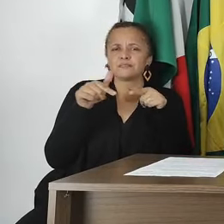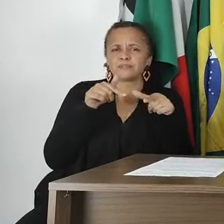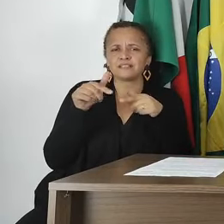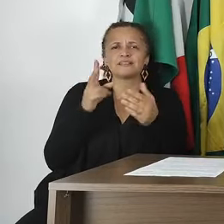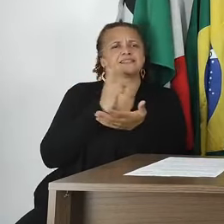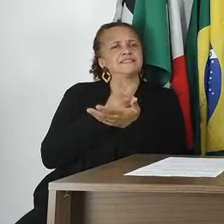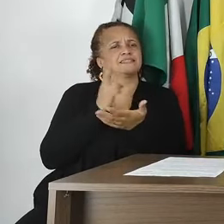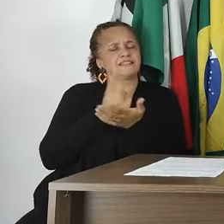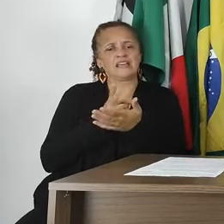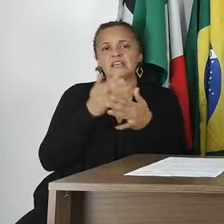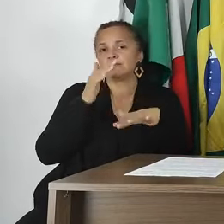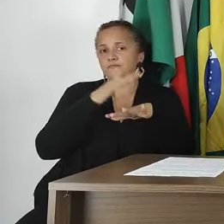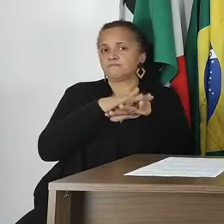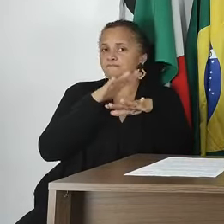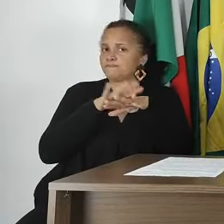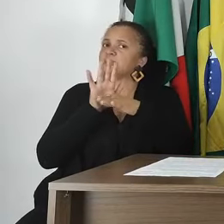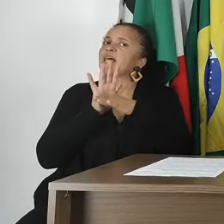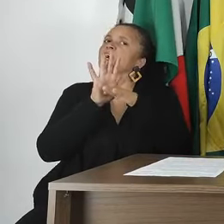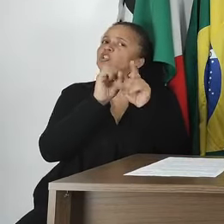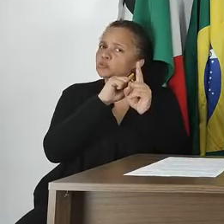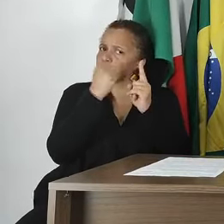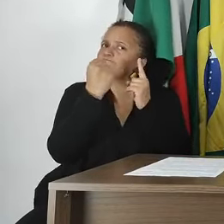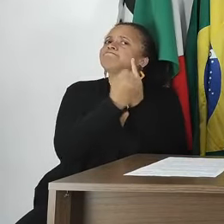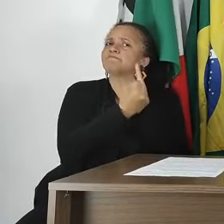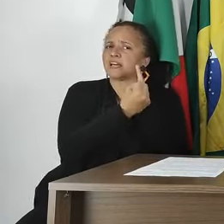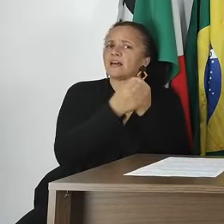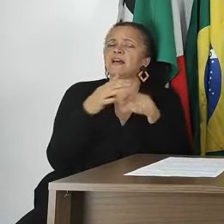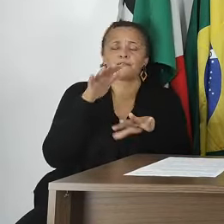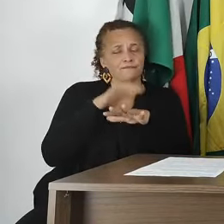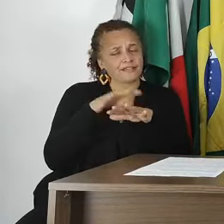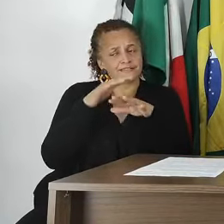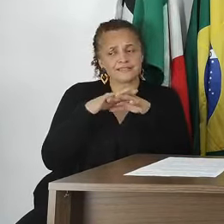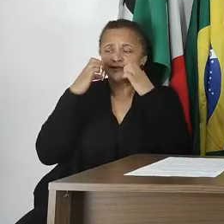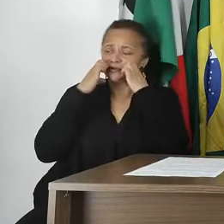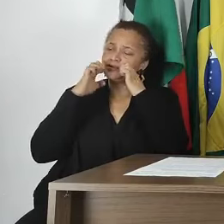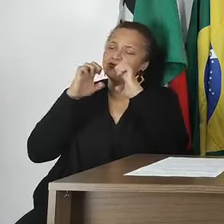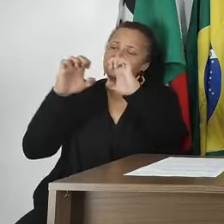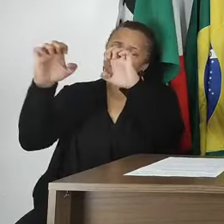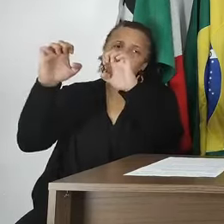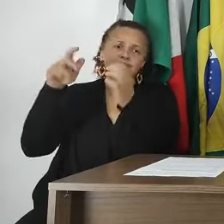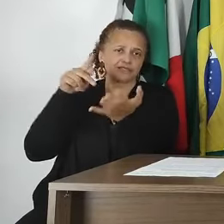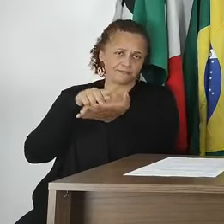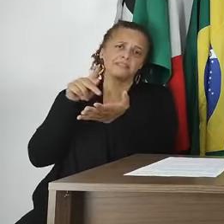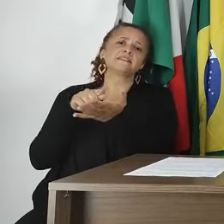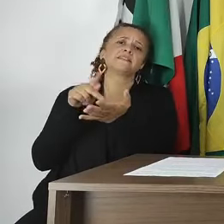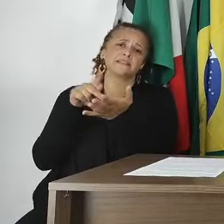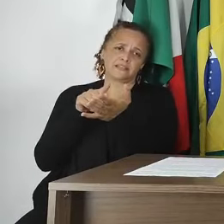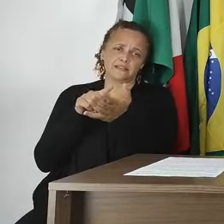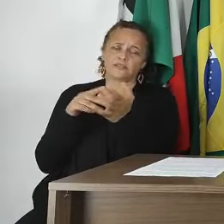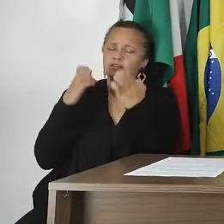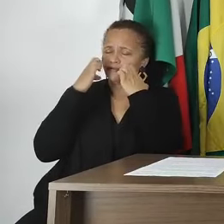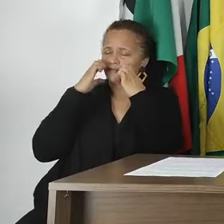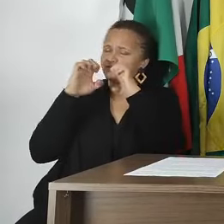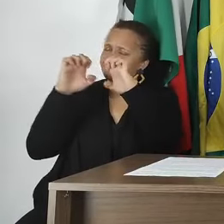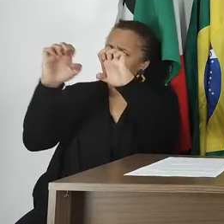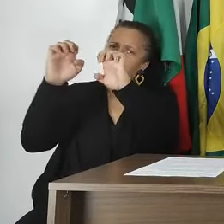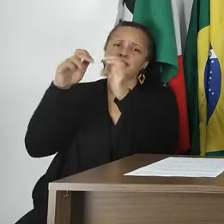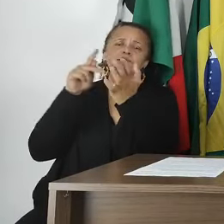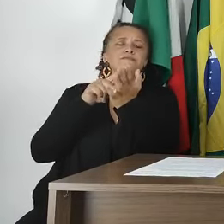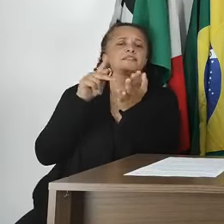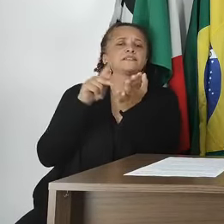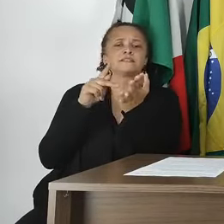as obras sociais, praticando o Evangelho, pregando o Evangelho de Cristo, o verdadeiro Evangelho,